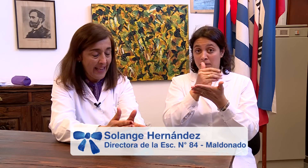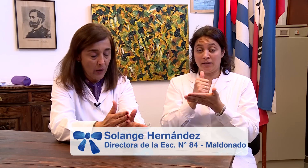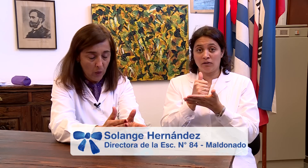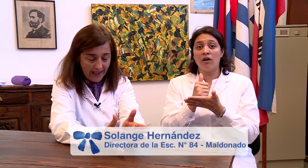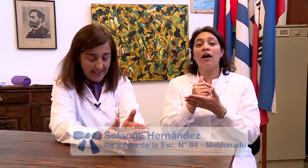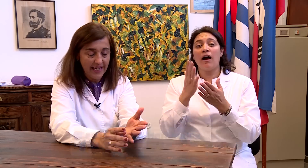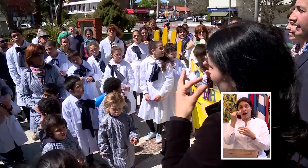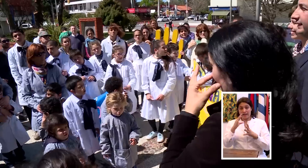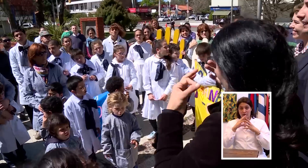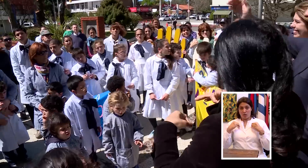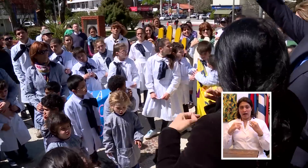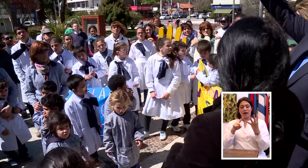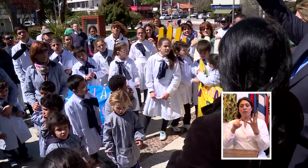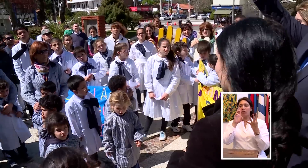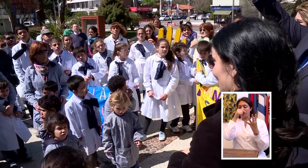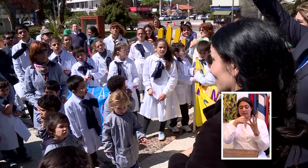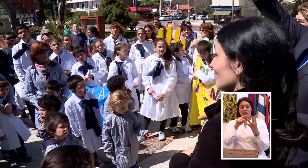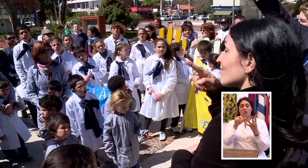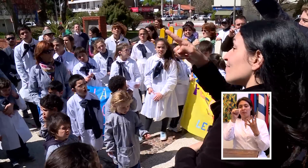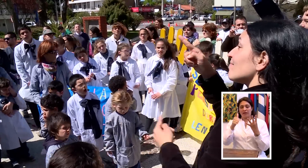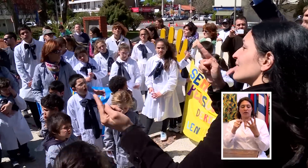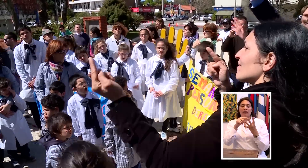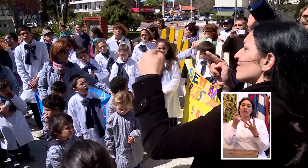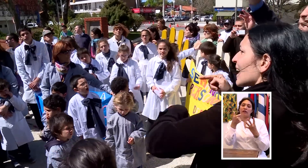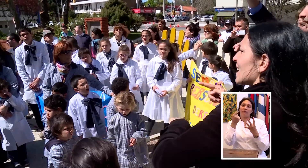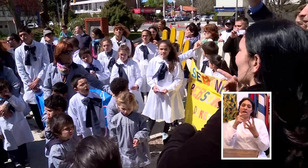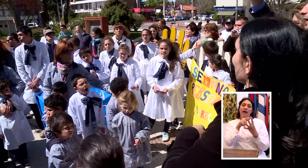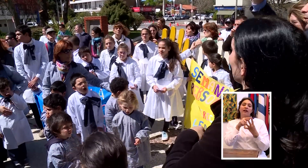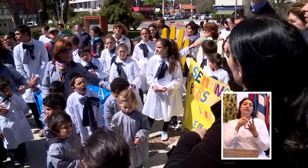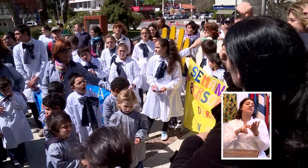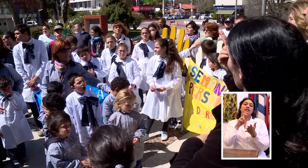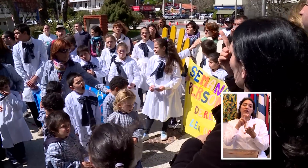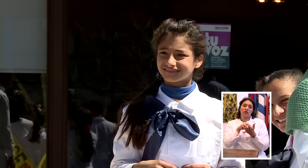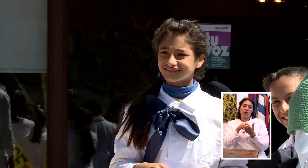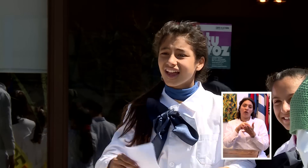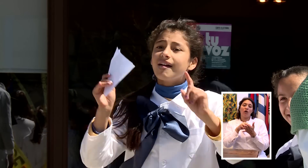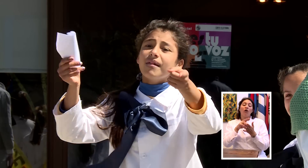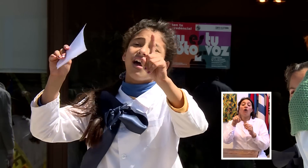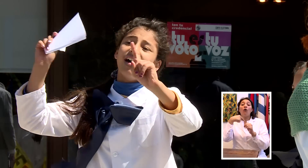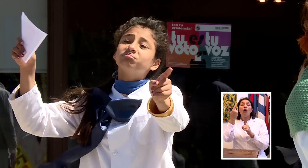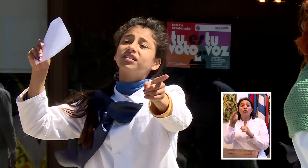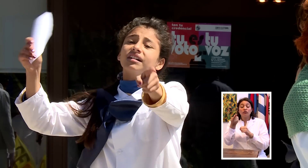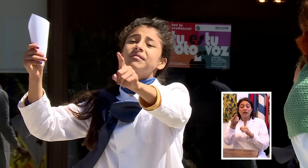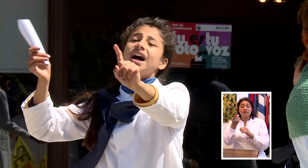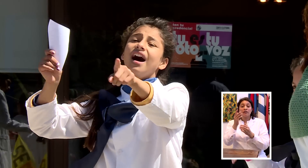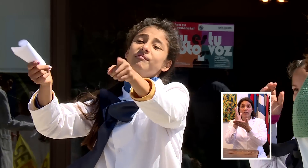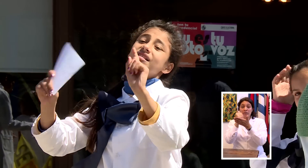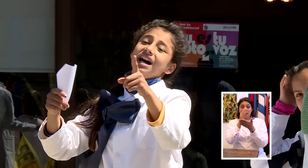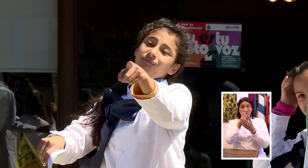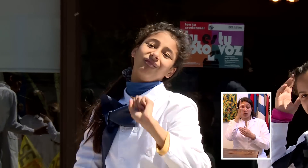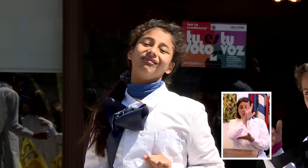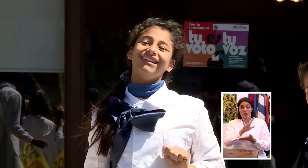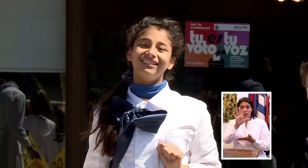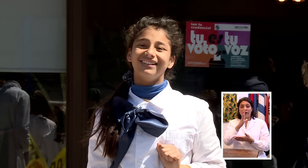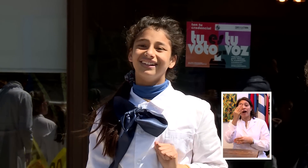¿verdad? Hay escuelas en Montevideo, en Maldonado, en Rivera y en Salto. En los demás departamentos hay clases que